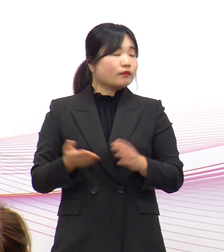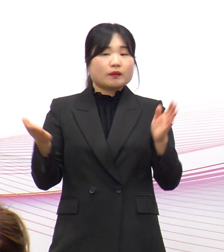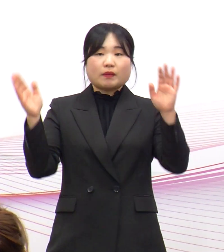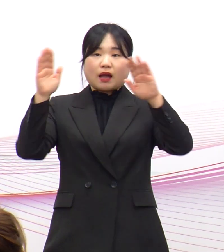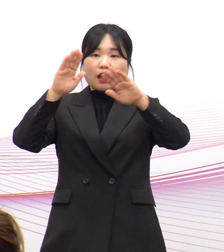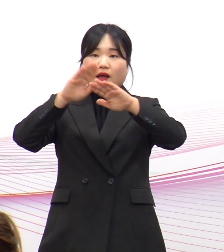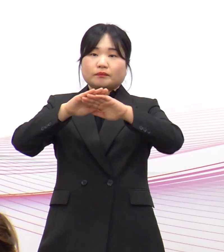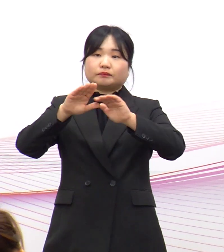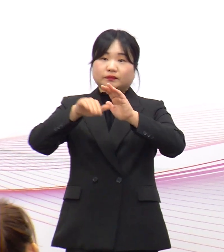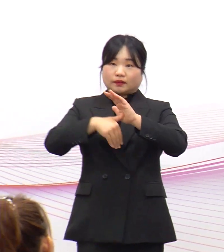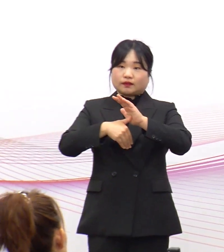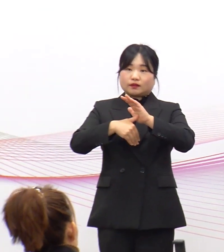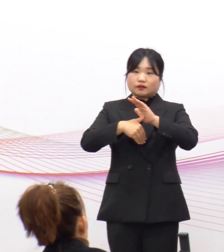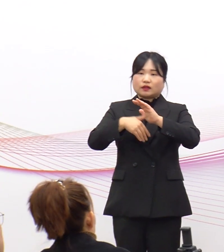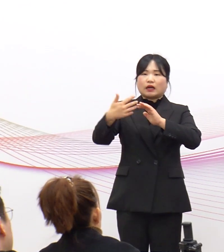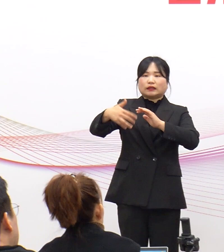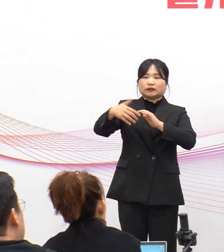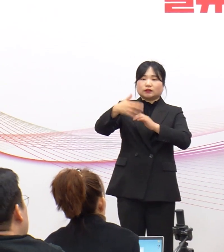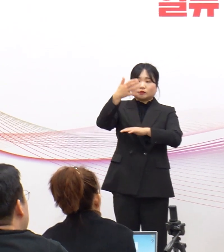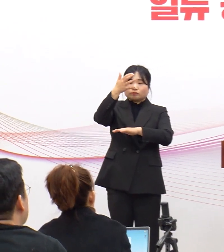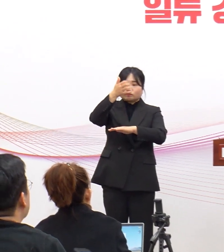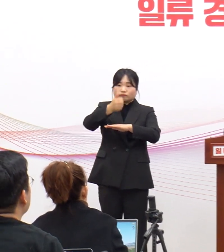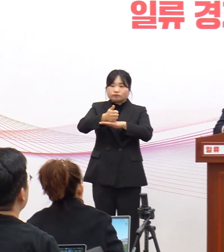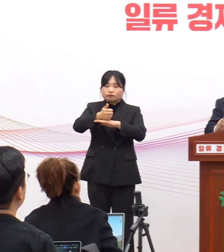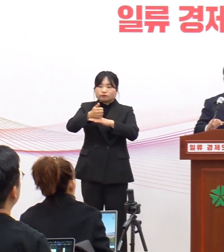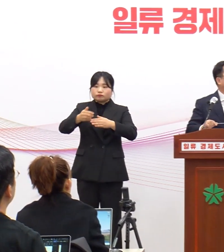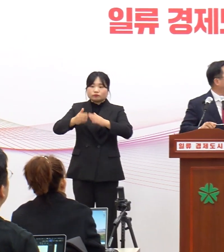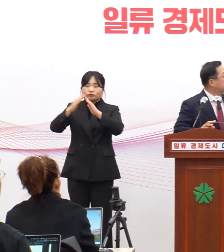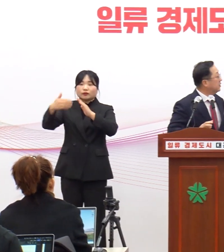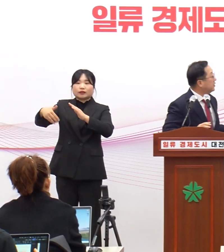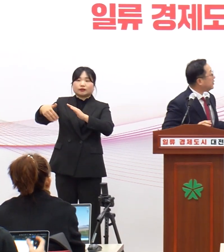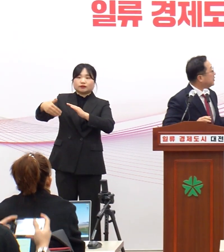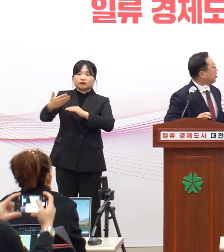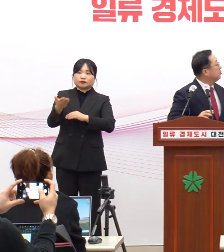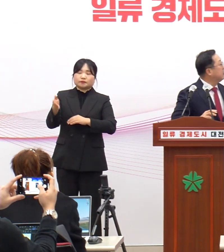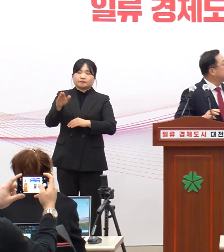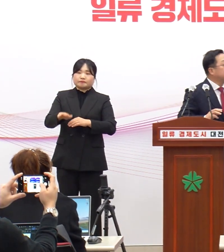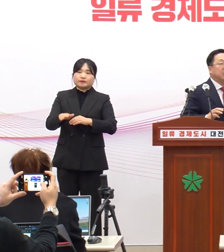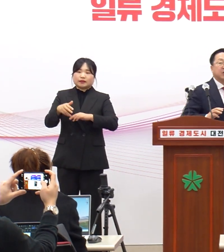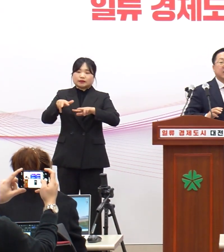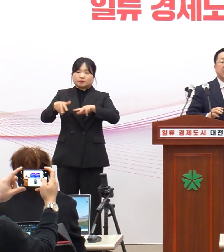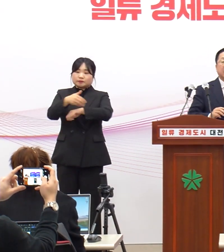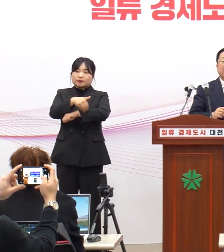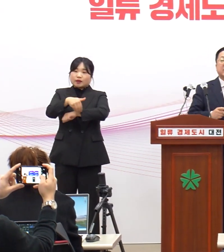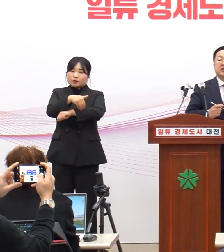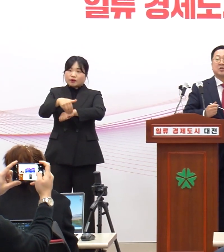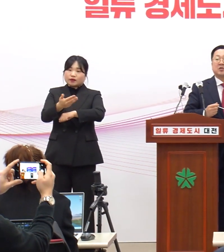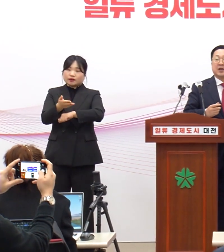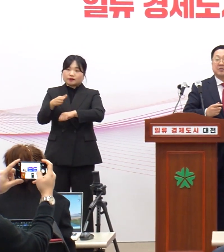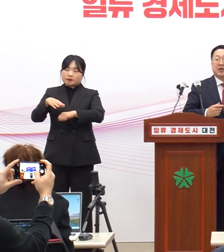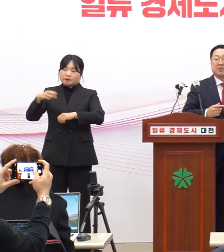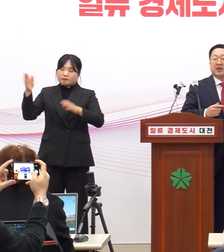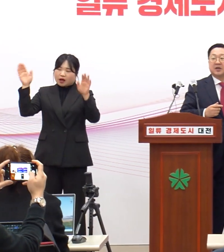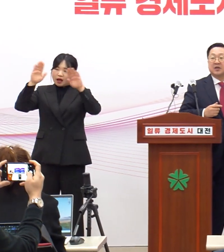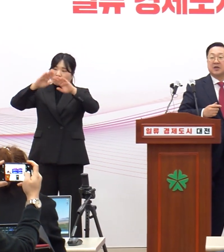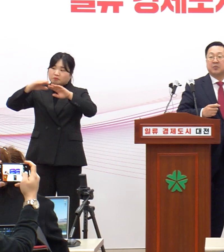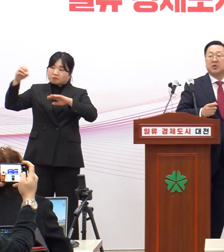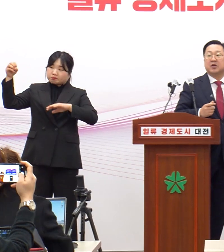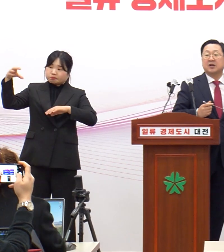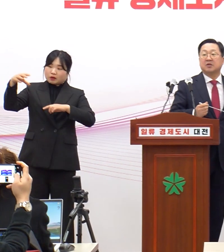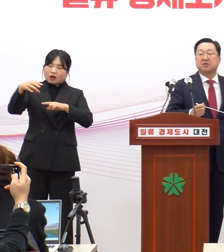야간의 경관은 아직 최종적으로 실시 설계 단계인데요. 경관 조명이 획기적으로